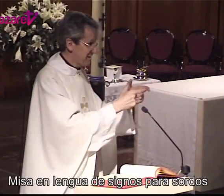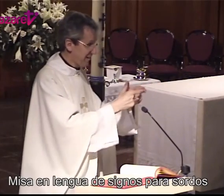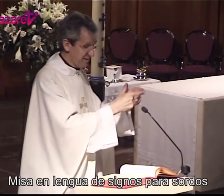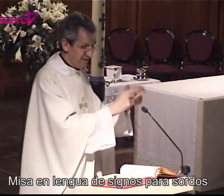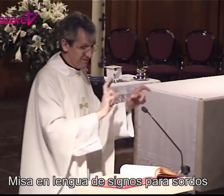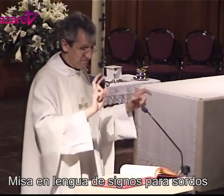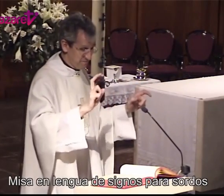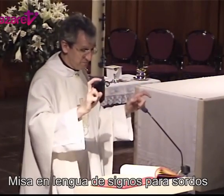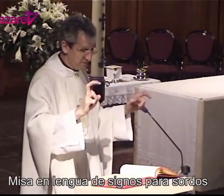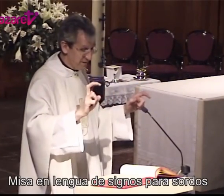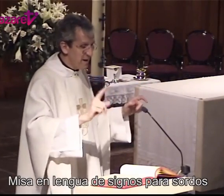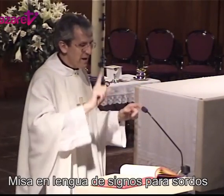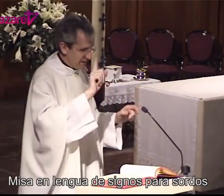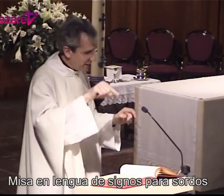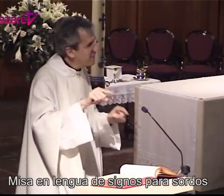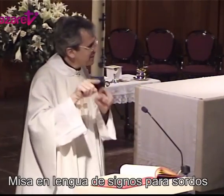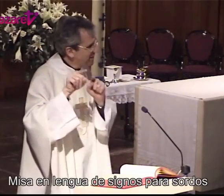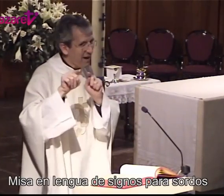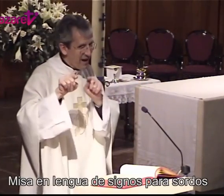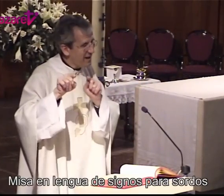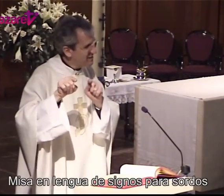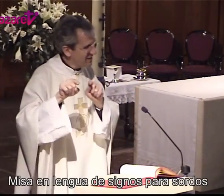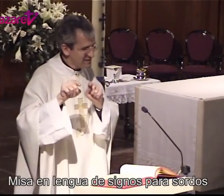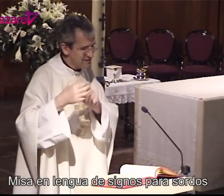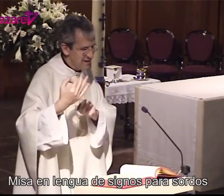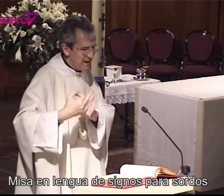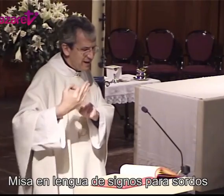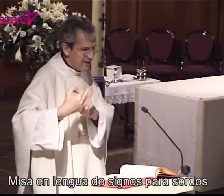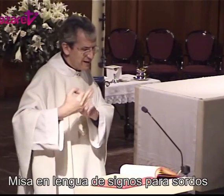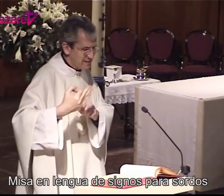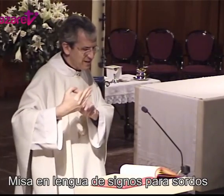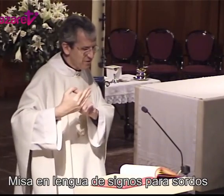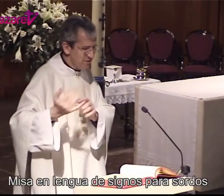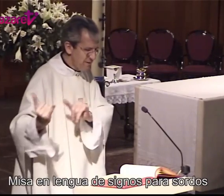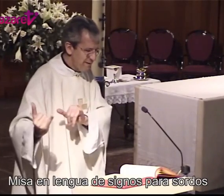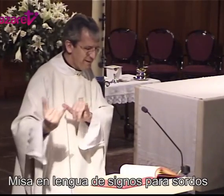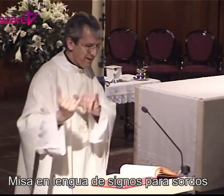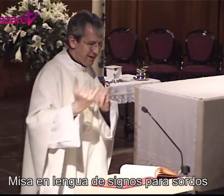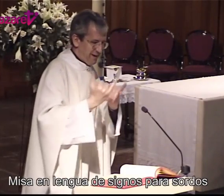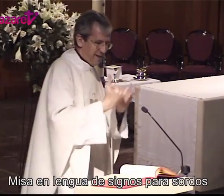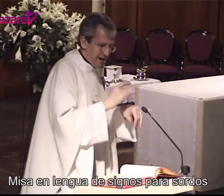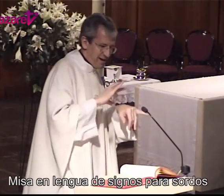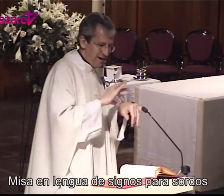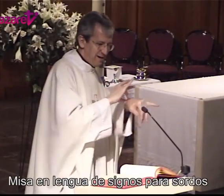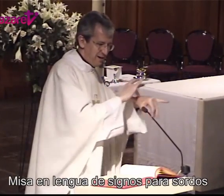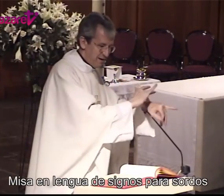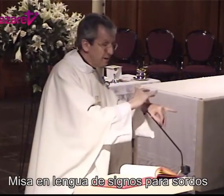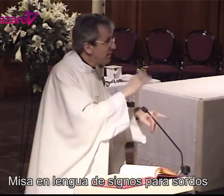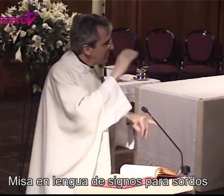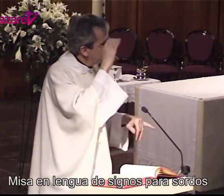redil. También a esas las tengo que traer